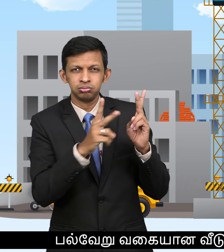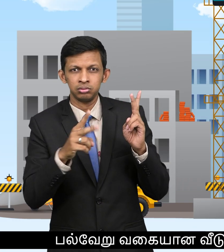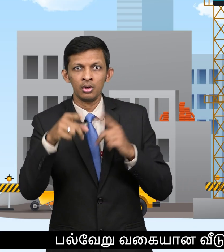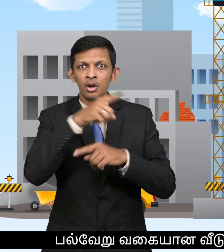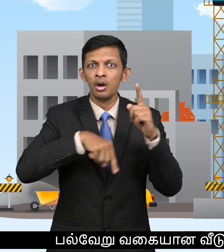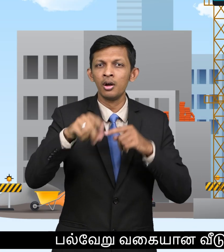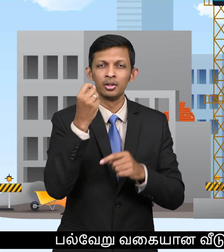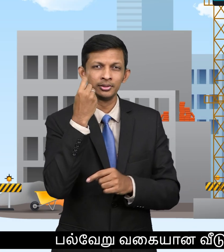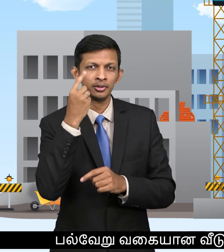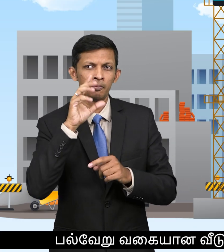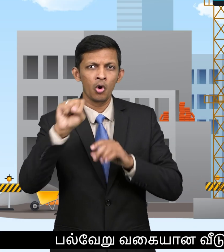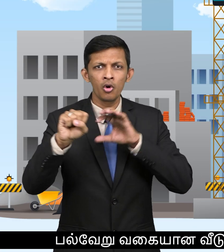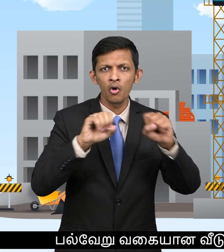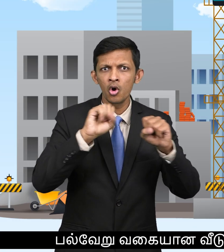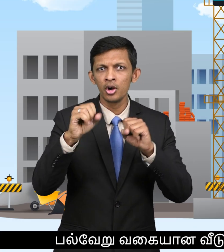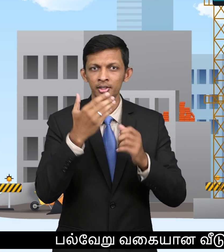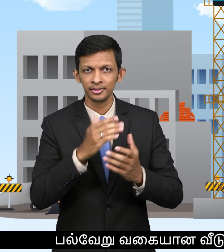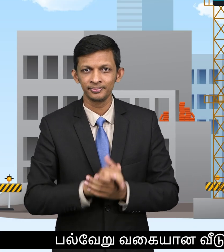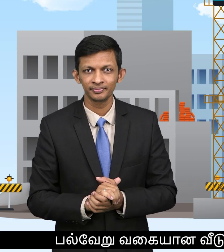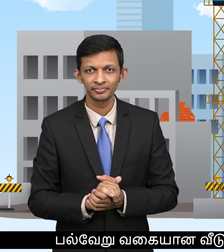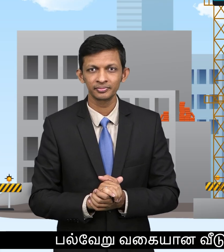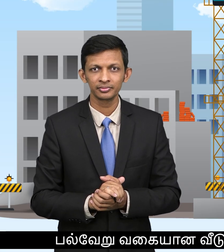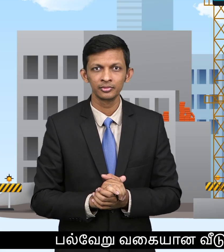பல்வேறு வகையான வீடுகளை அடையாளம் காண்பீர்கள்.